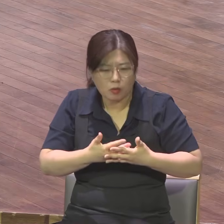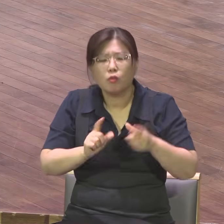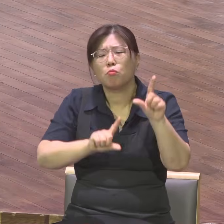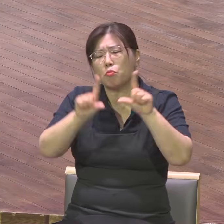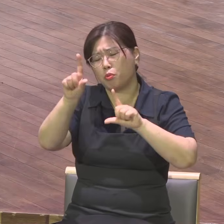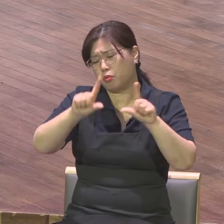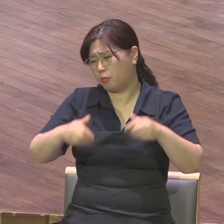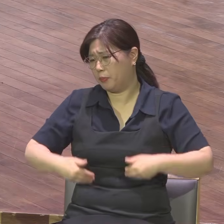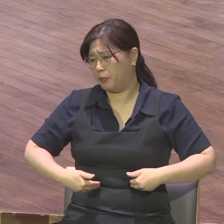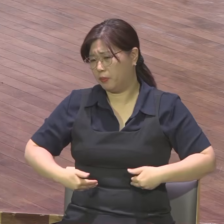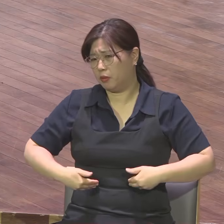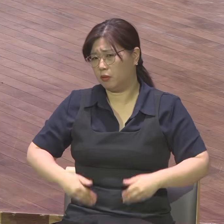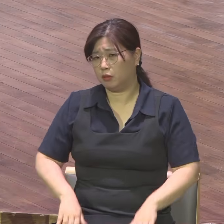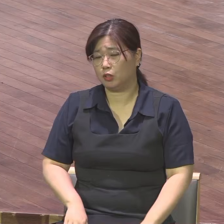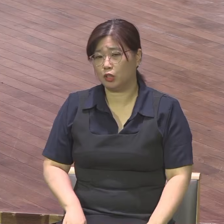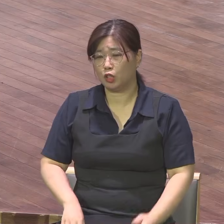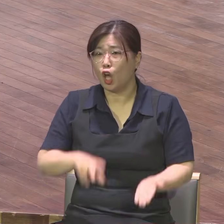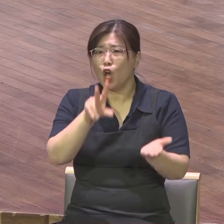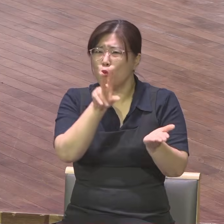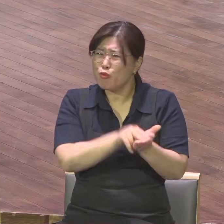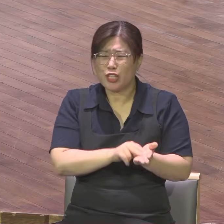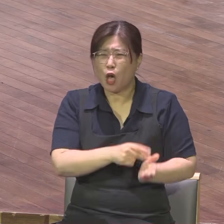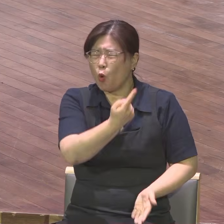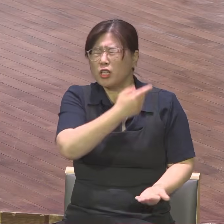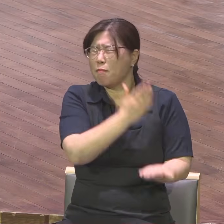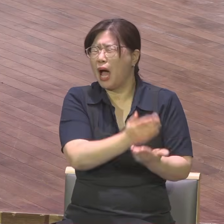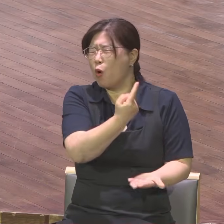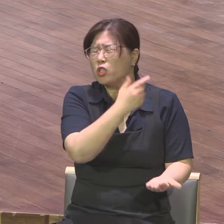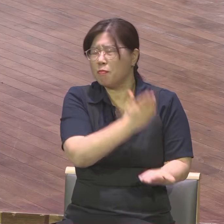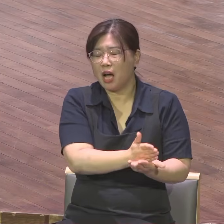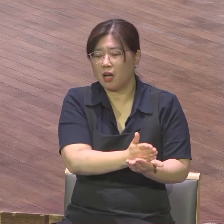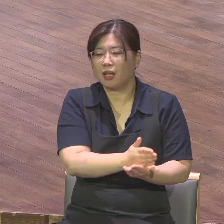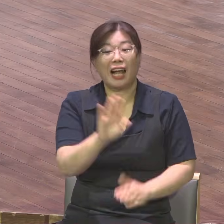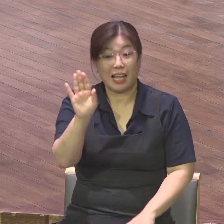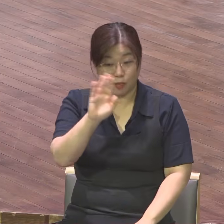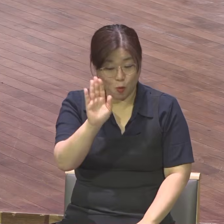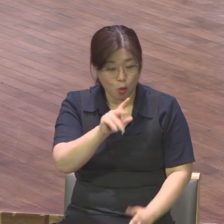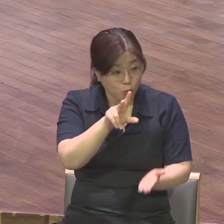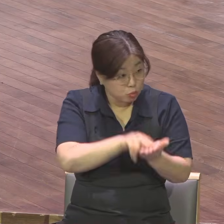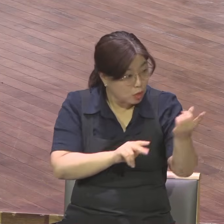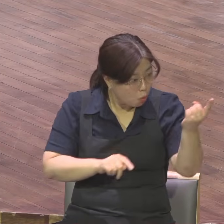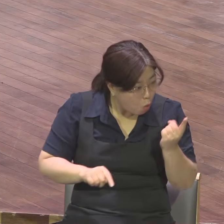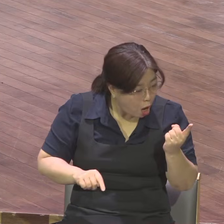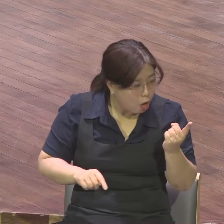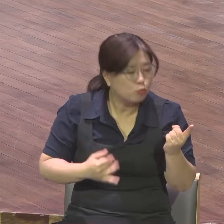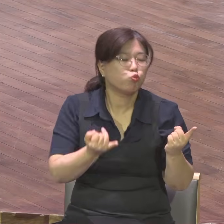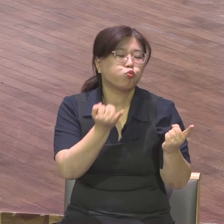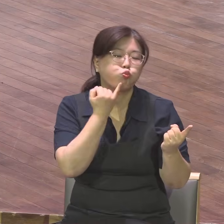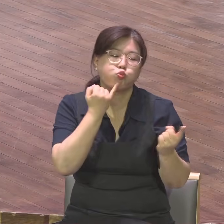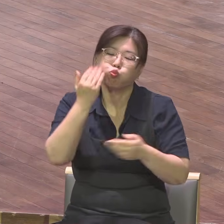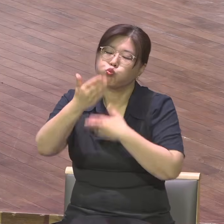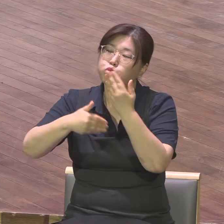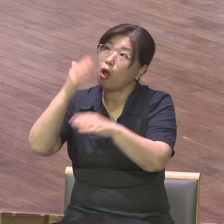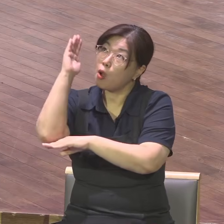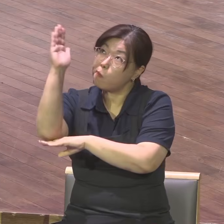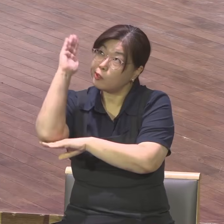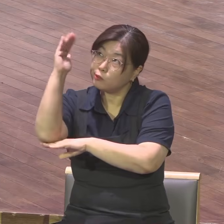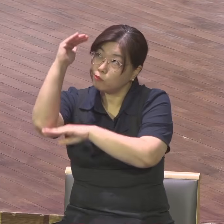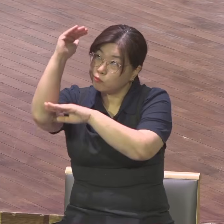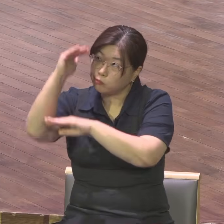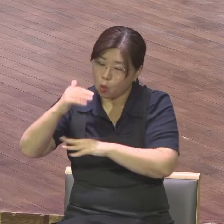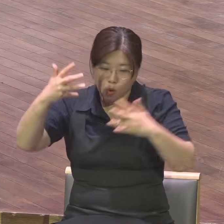때 그러면 하나님의 초월적 은혜를 체험하게 된다. 그